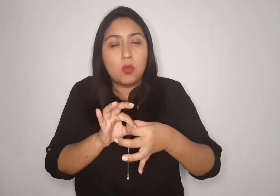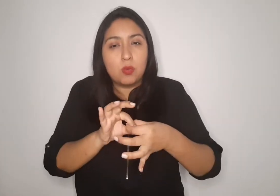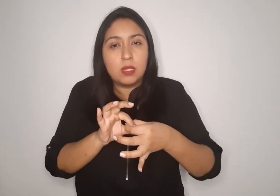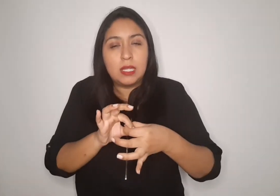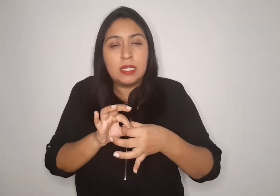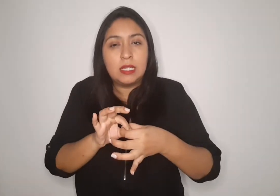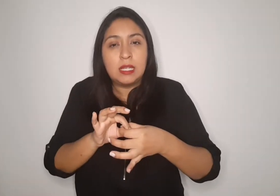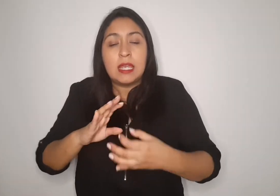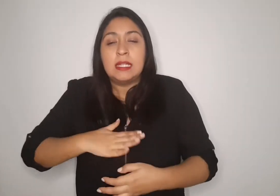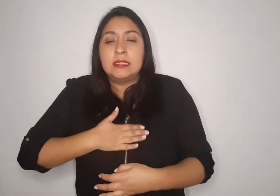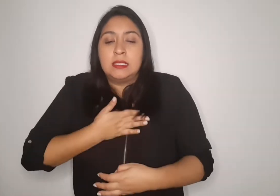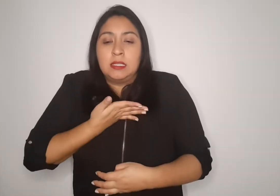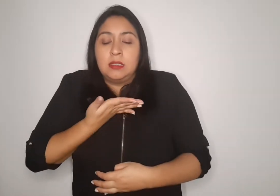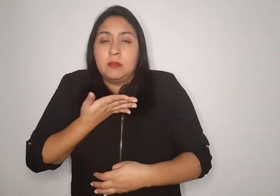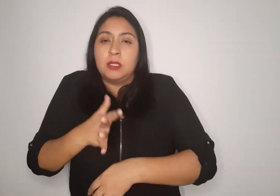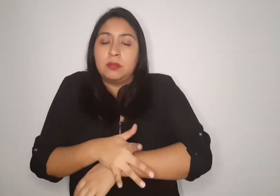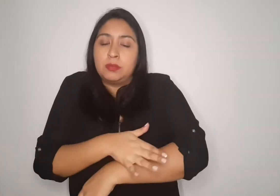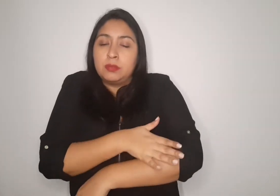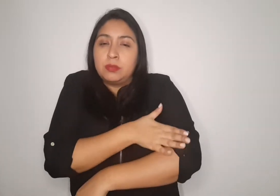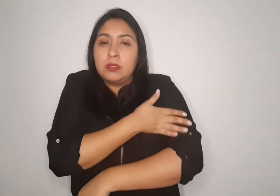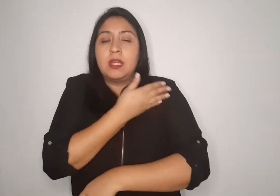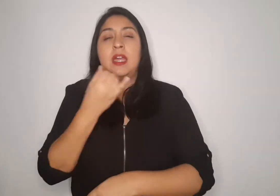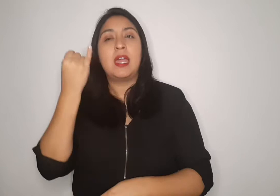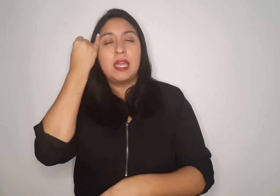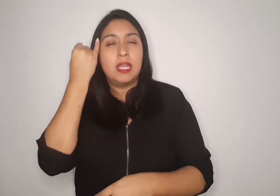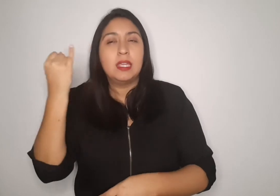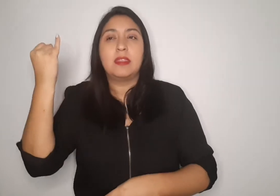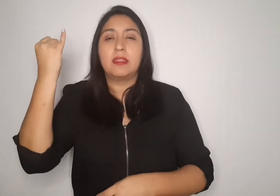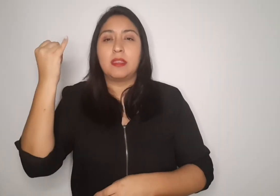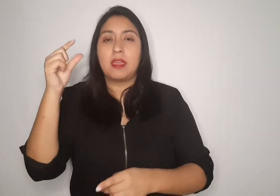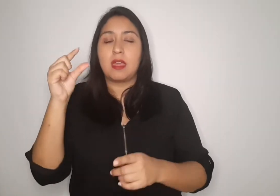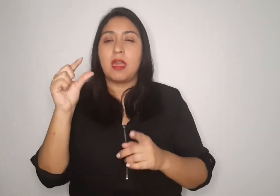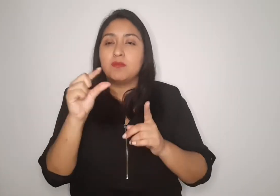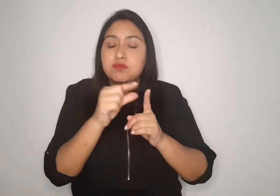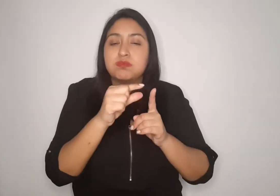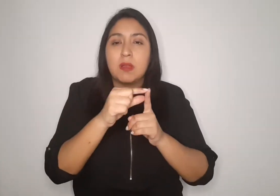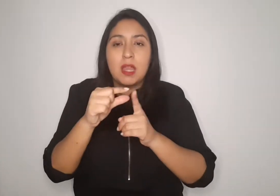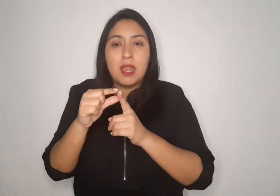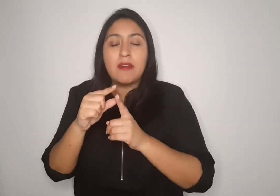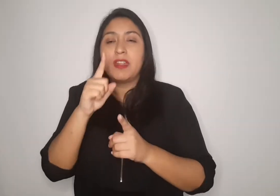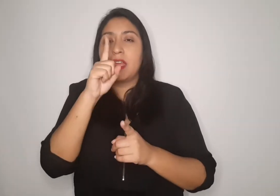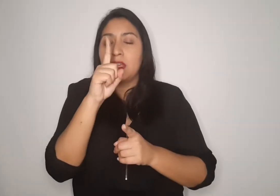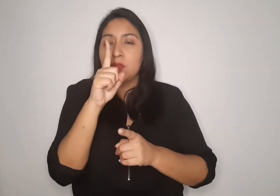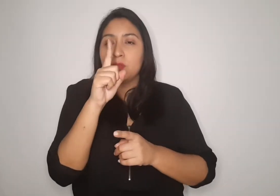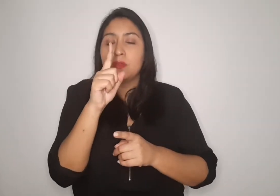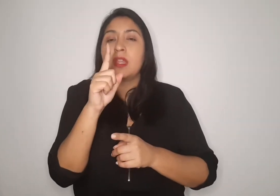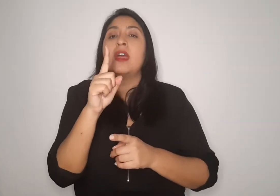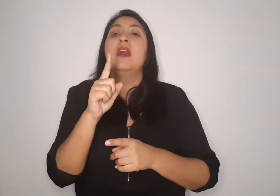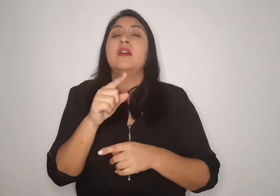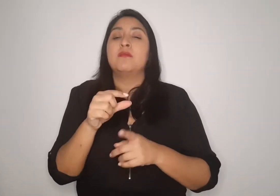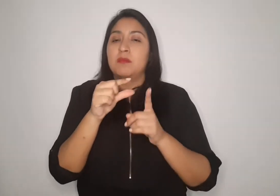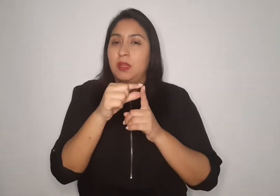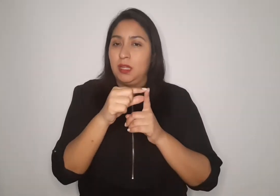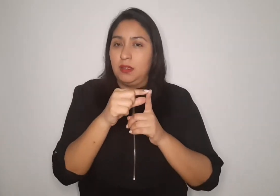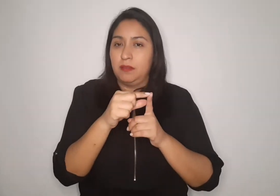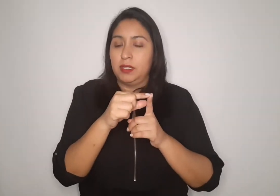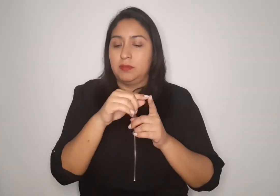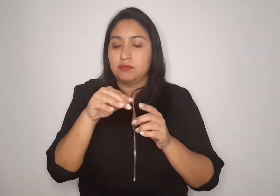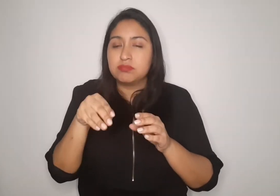decir, sentimientos, emociones, ideas, conceptos en un solo vocablo. Bueno, y escuchamos ahora en voz de